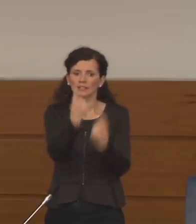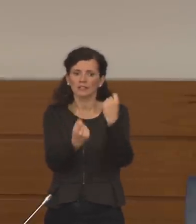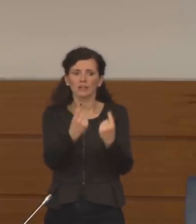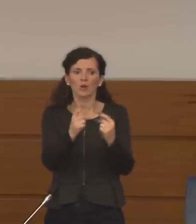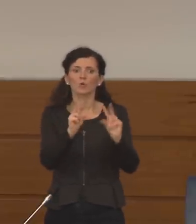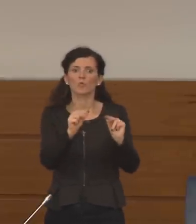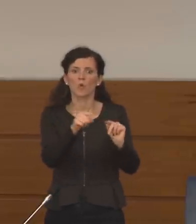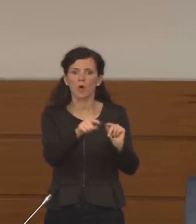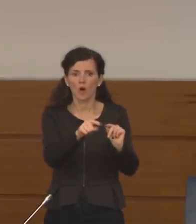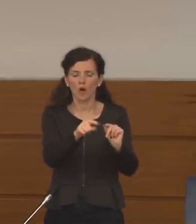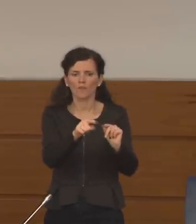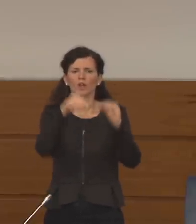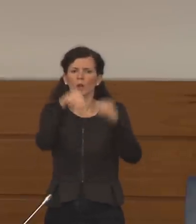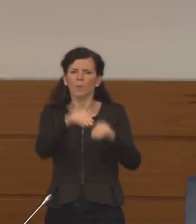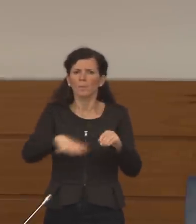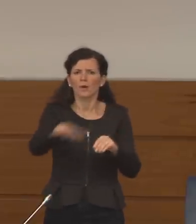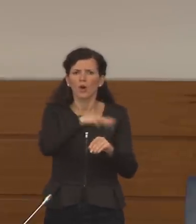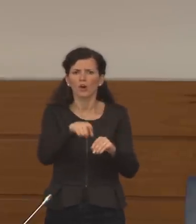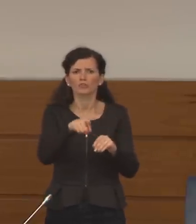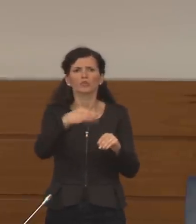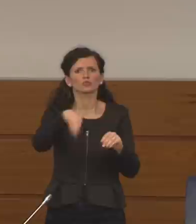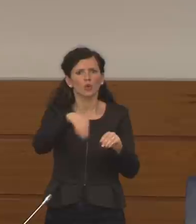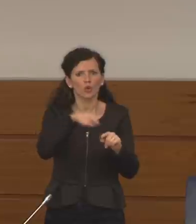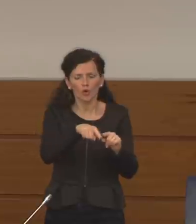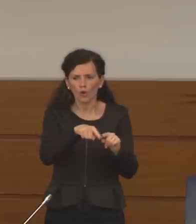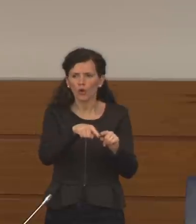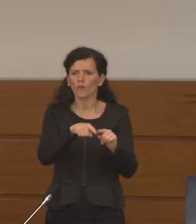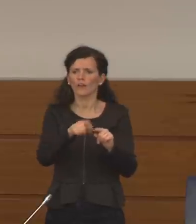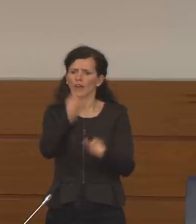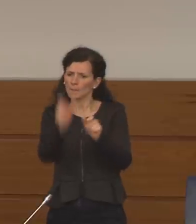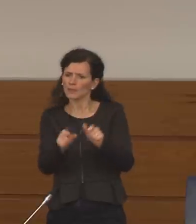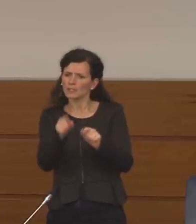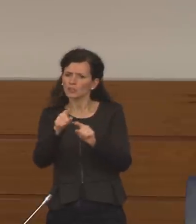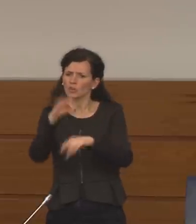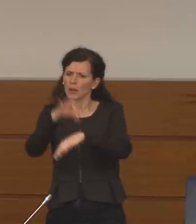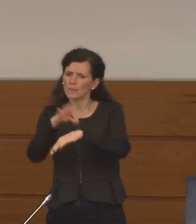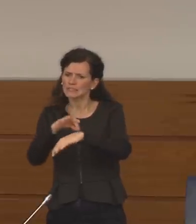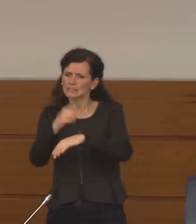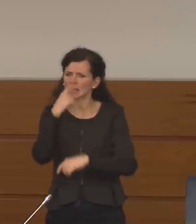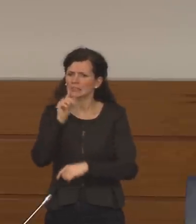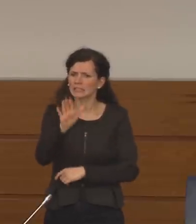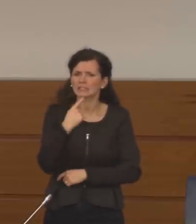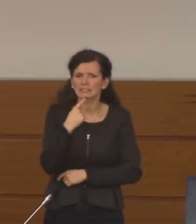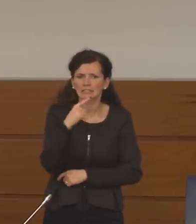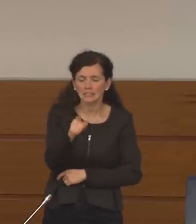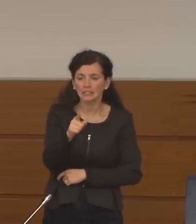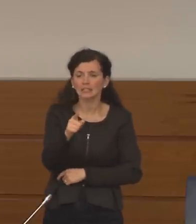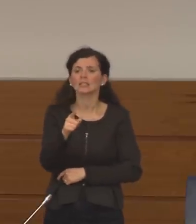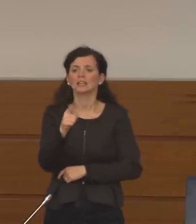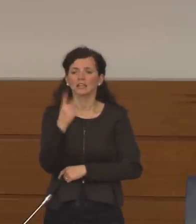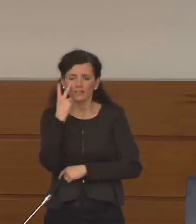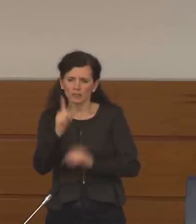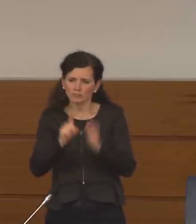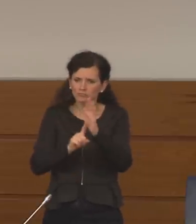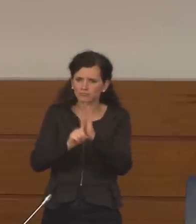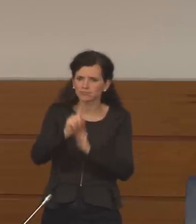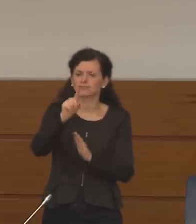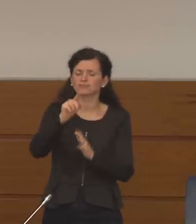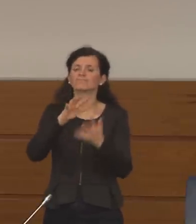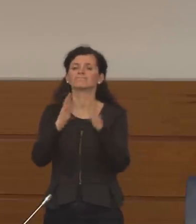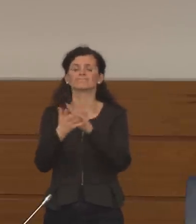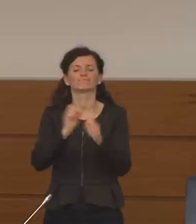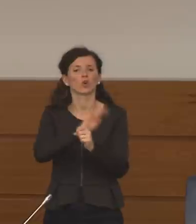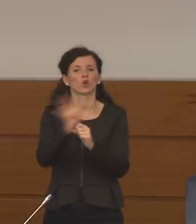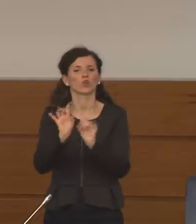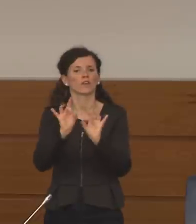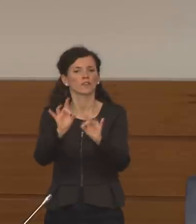sia della loro realizzazione sia della tipologia di pazienti che poi diventa si positività e della tipologia di